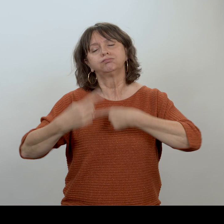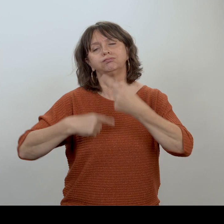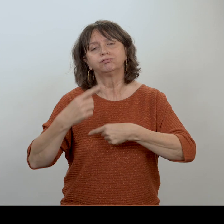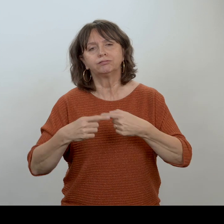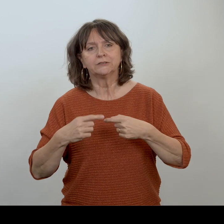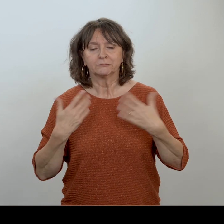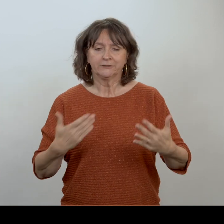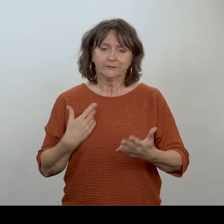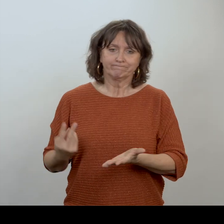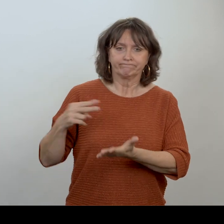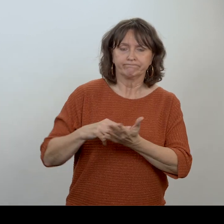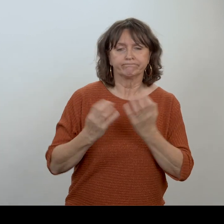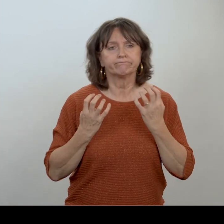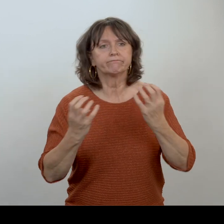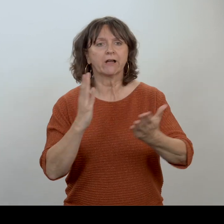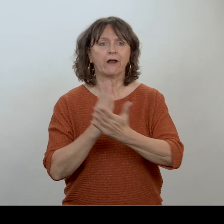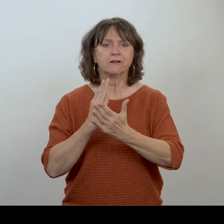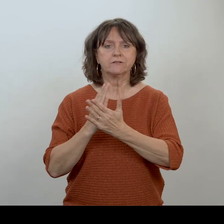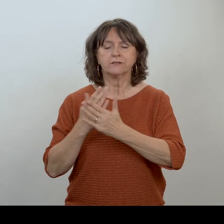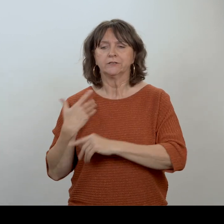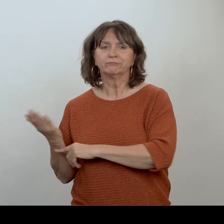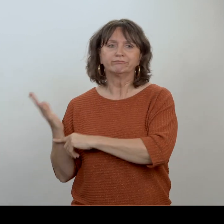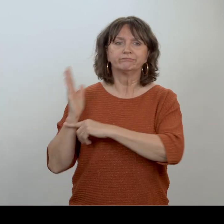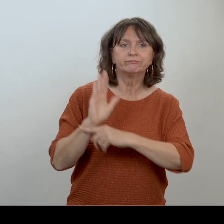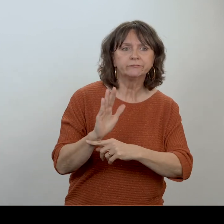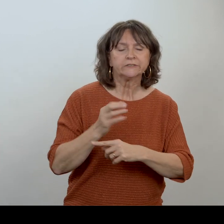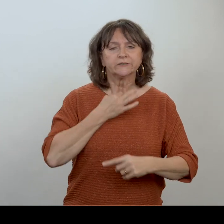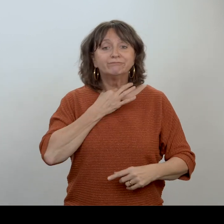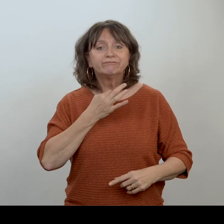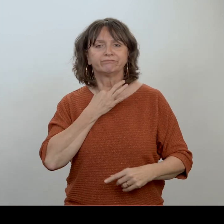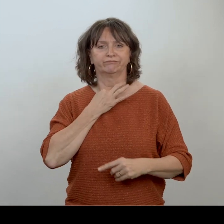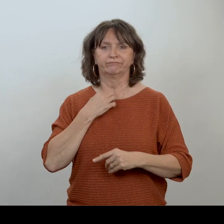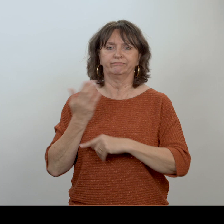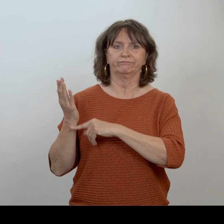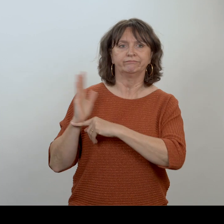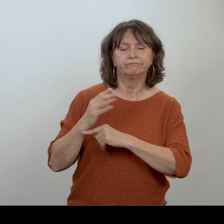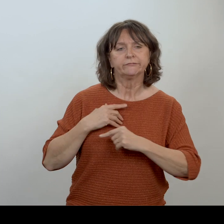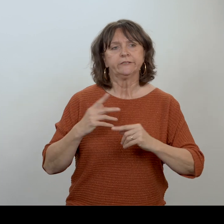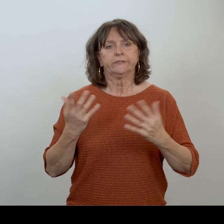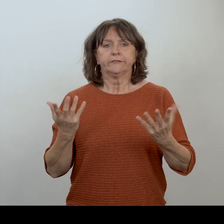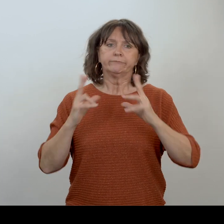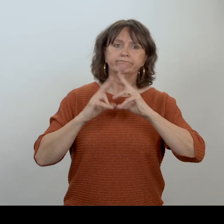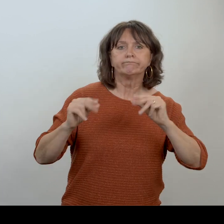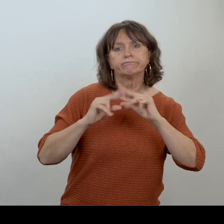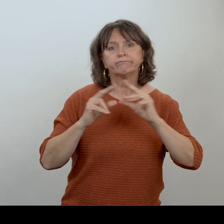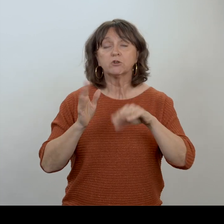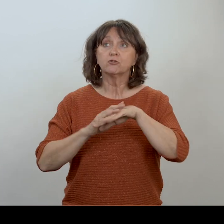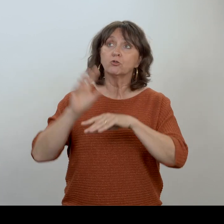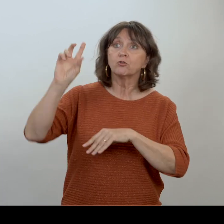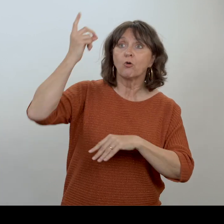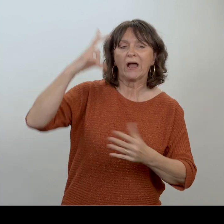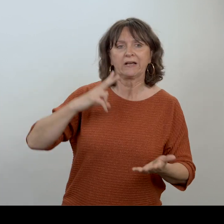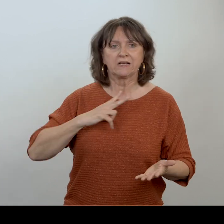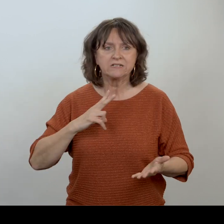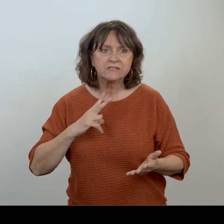mon travail devant la classe. C'était un moment qui me paraissait difficile, mais je fis mon exposé. Dieu